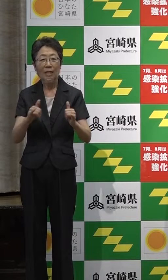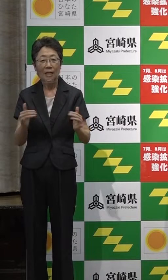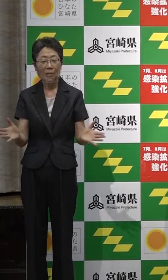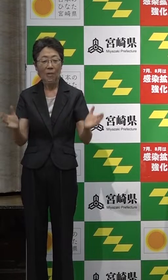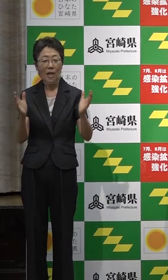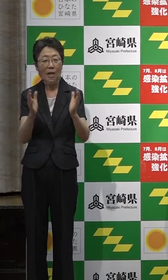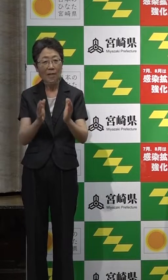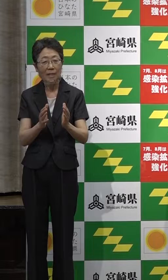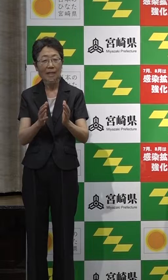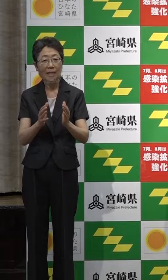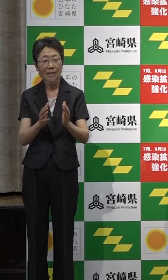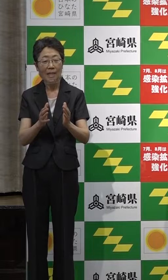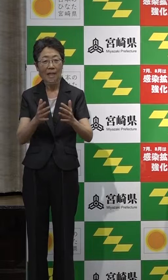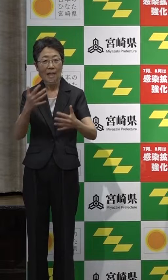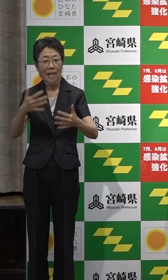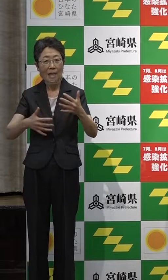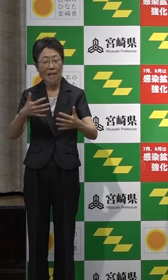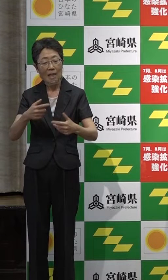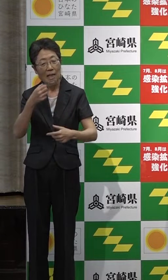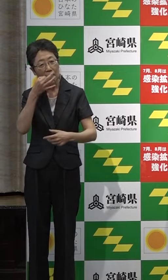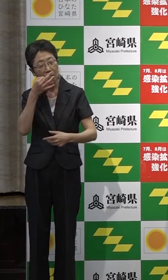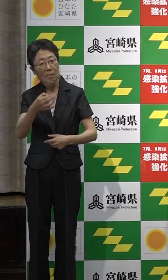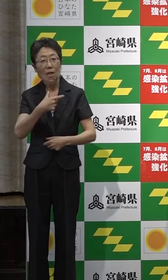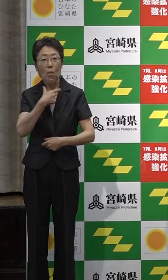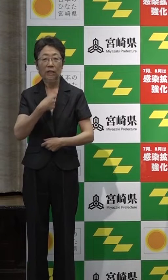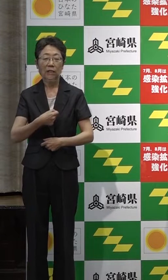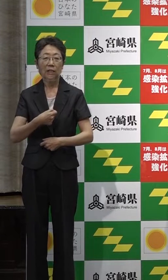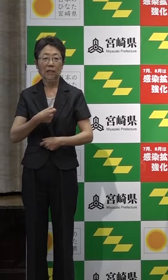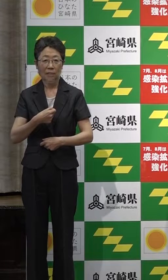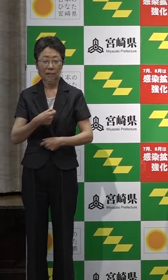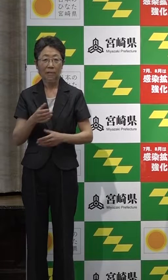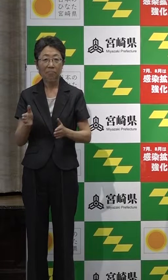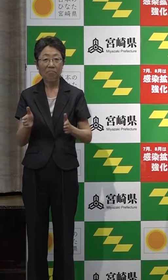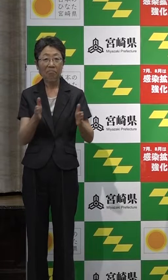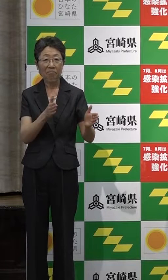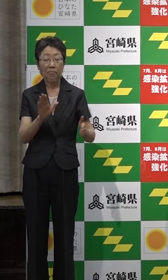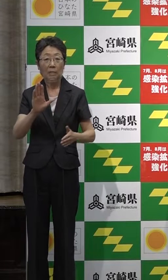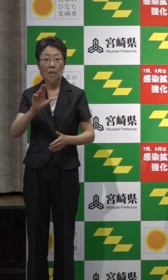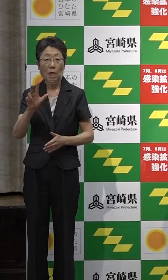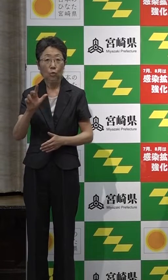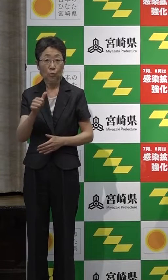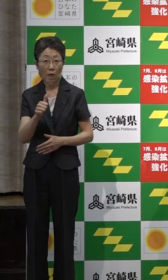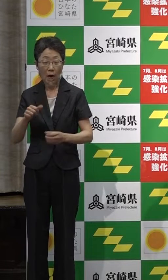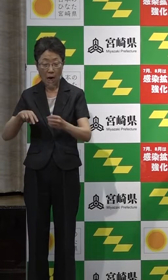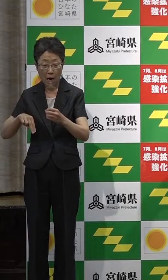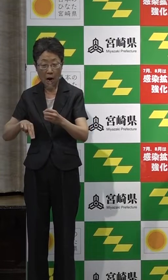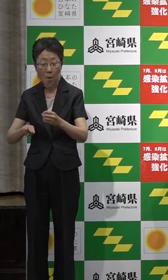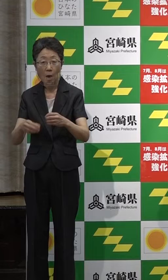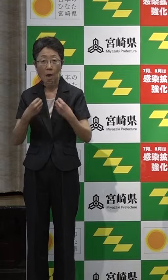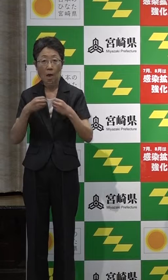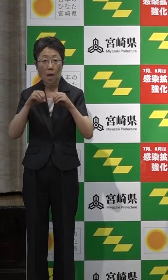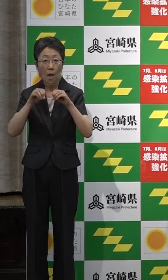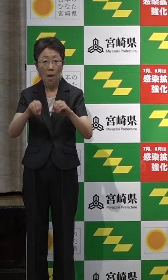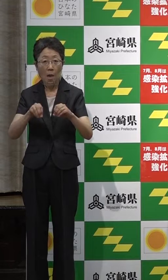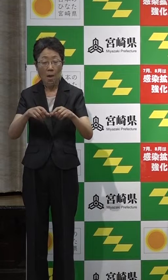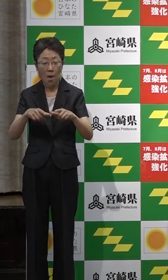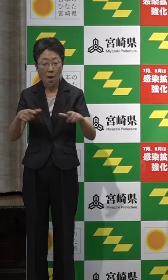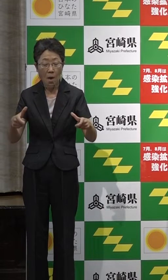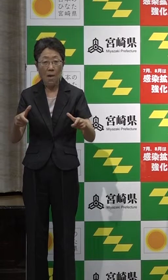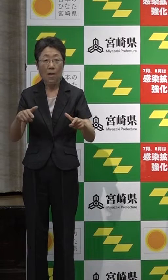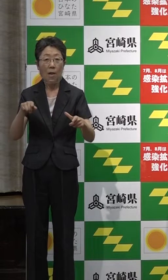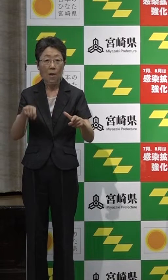ということであります。このデルタ株のリスクを考えるとですね、そのような複数の、そ